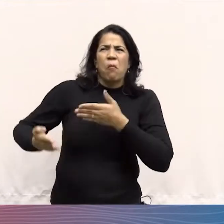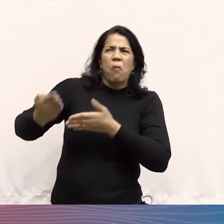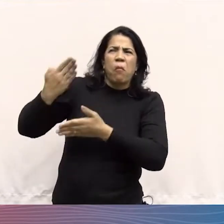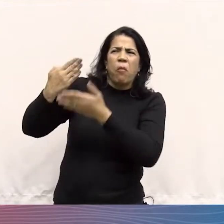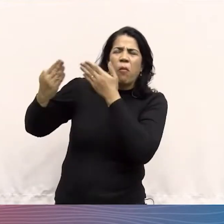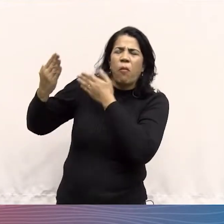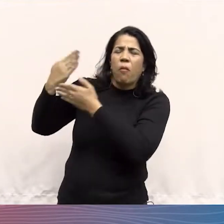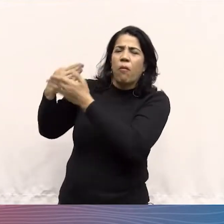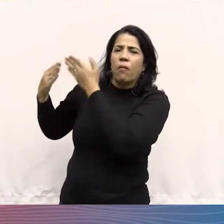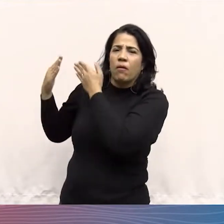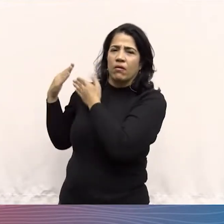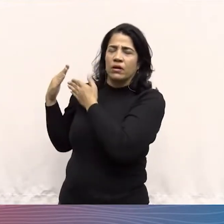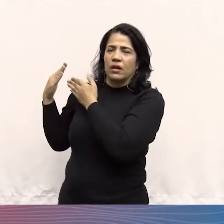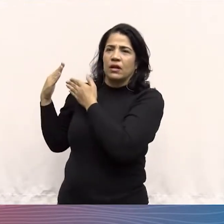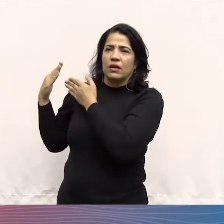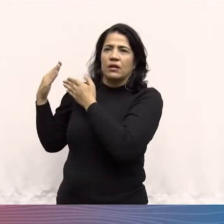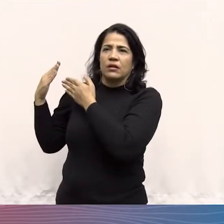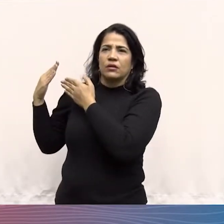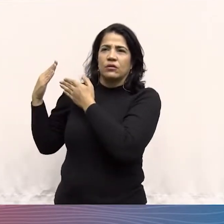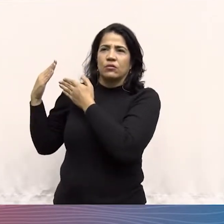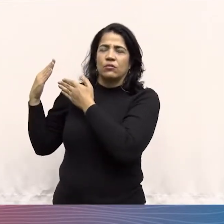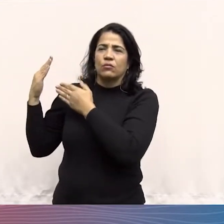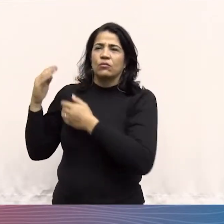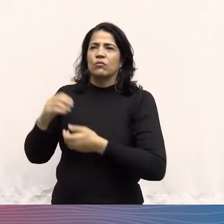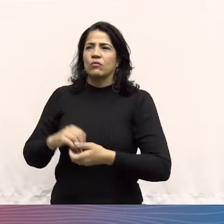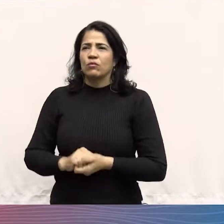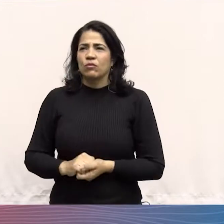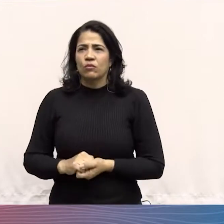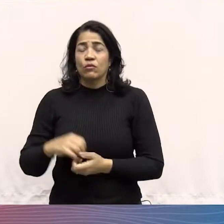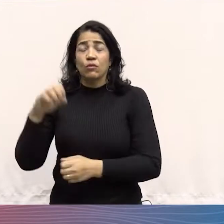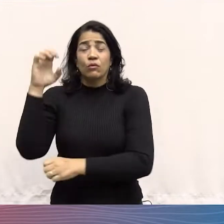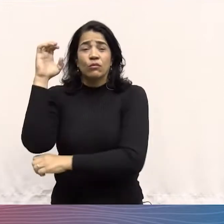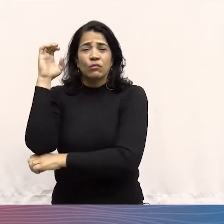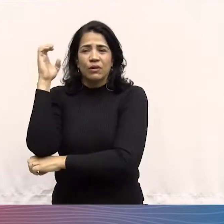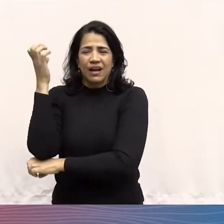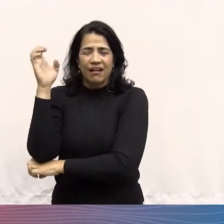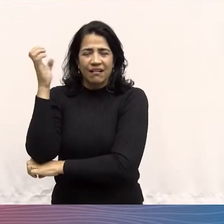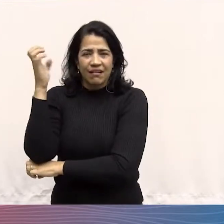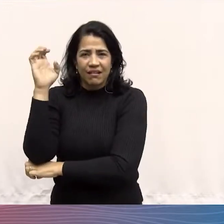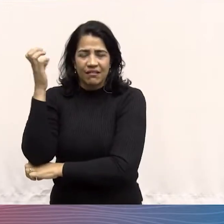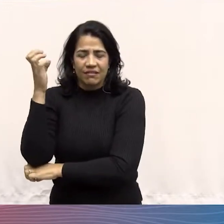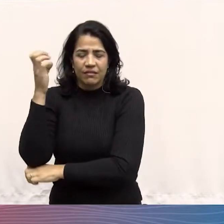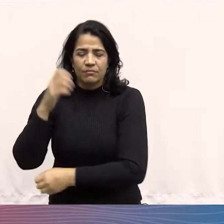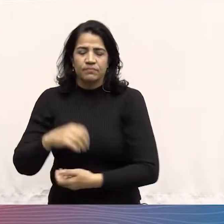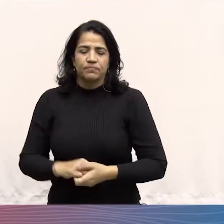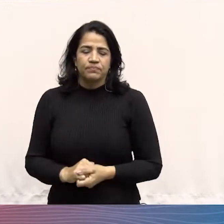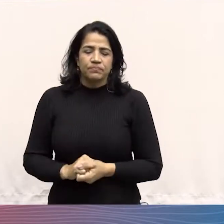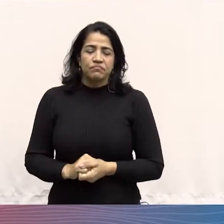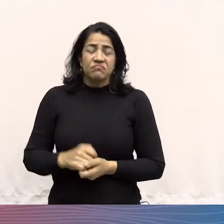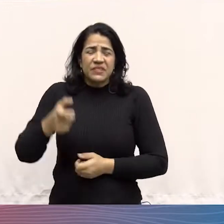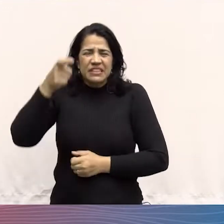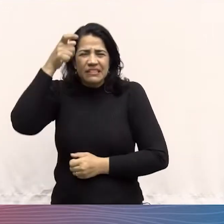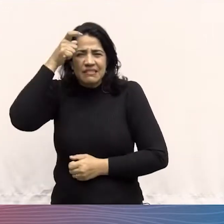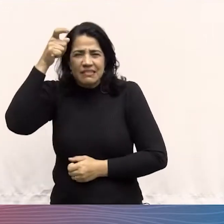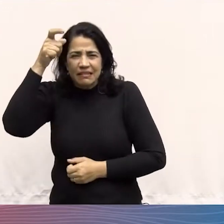o Satanás, disfarçado de serpente, ofereceu, né,